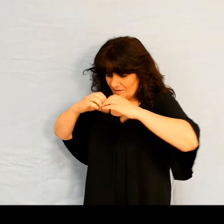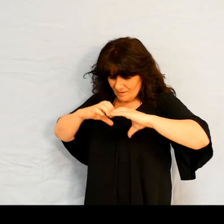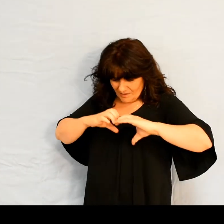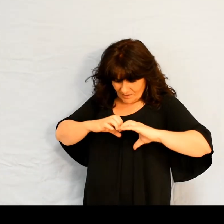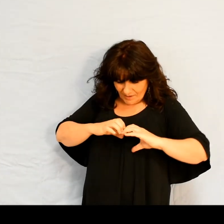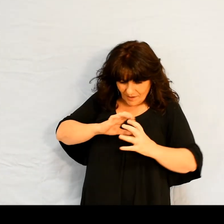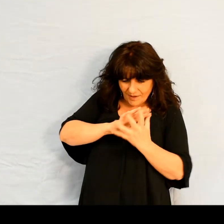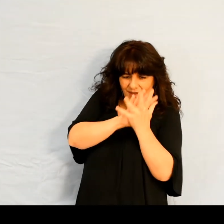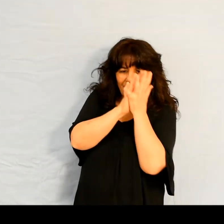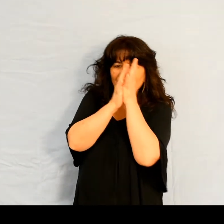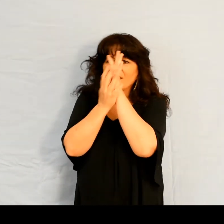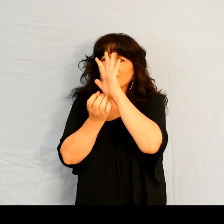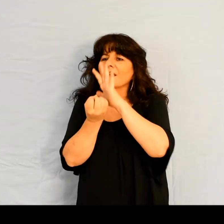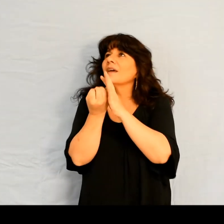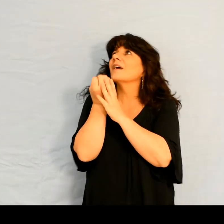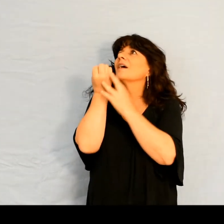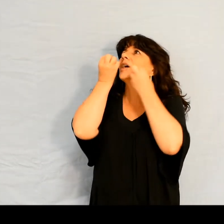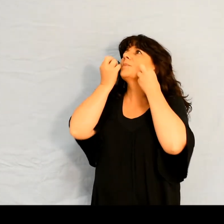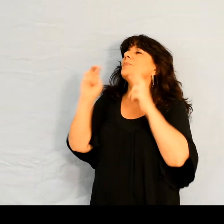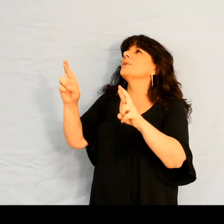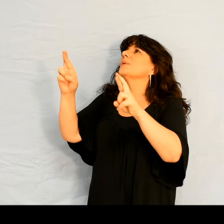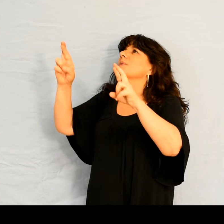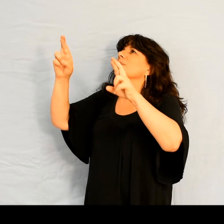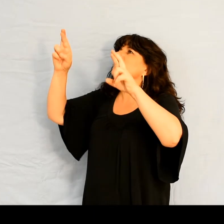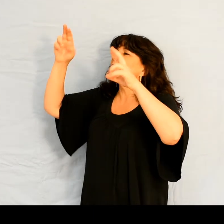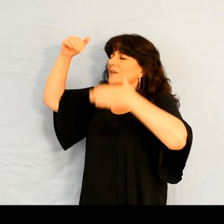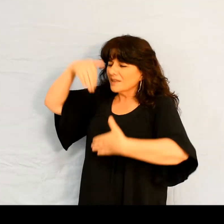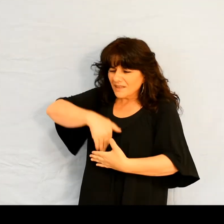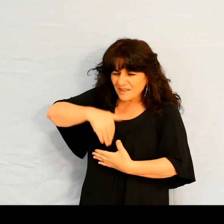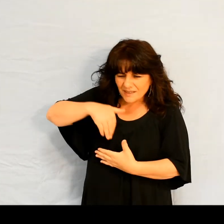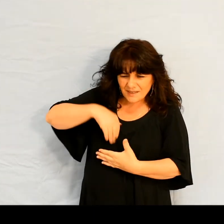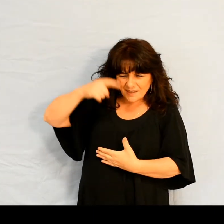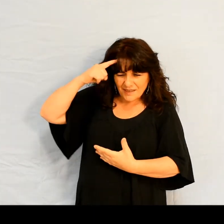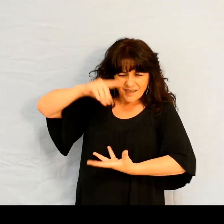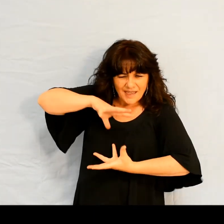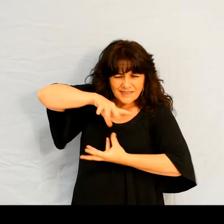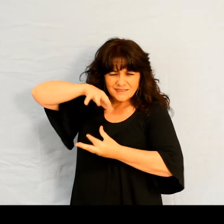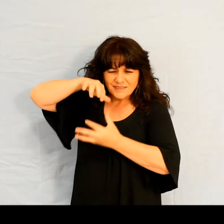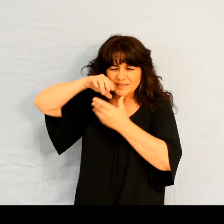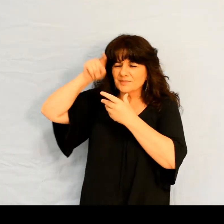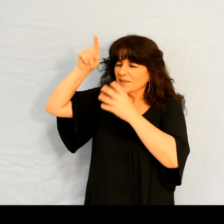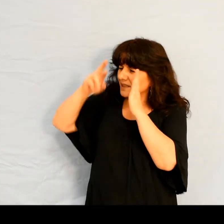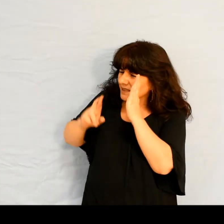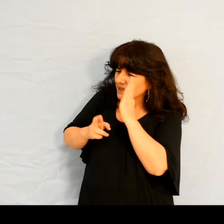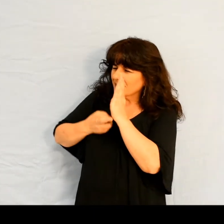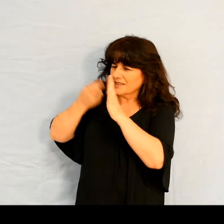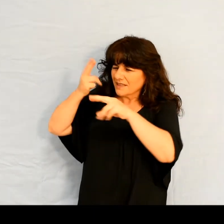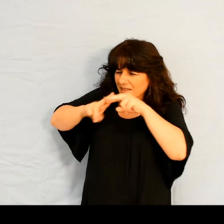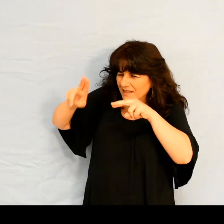Renouvelle et raffermis au fond de moi mon esprit. Ne me chasse pas loin de ta